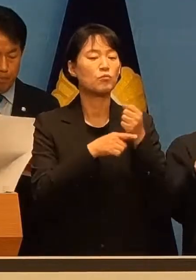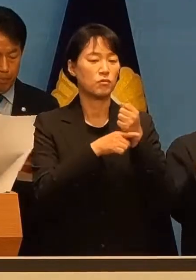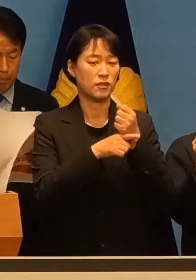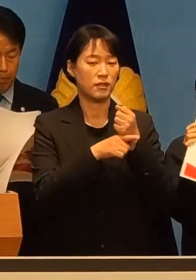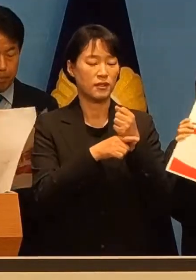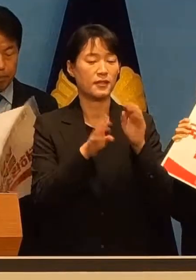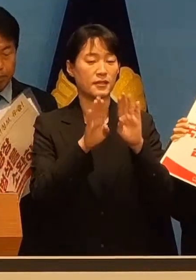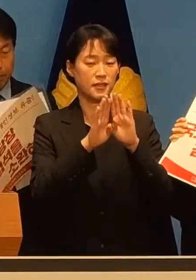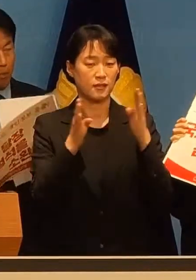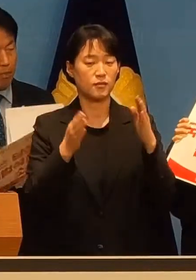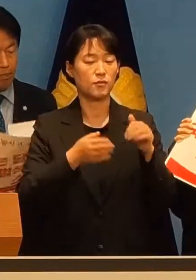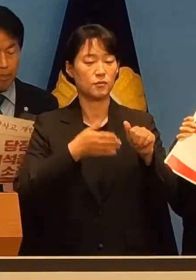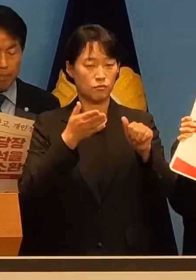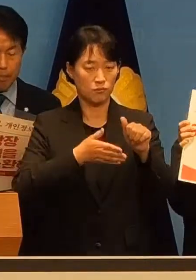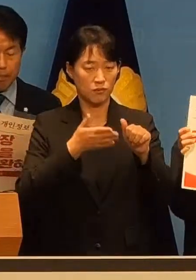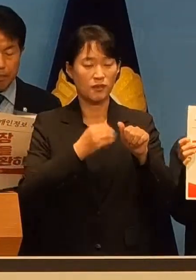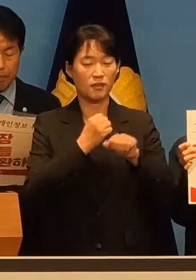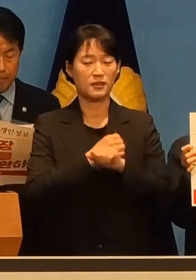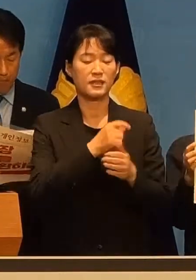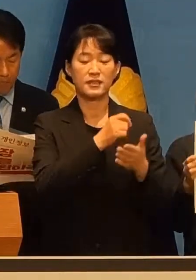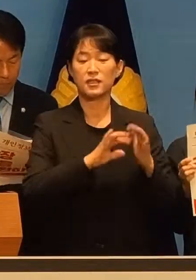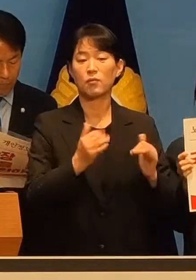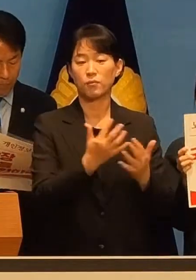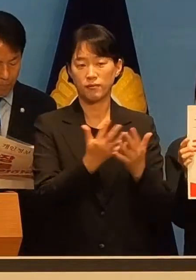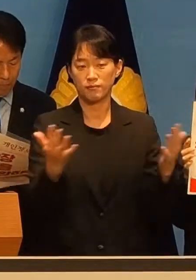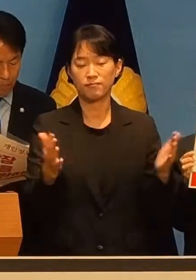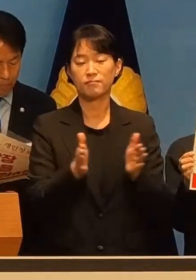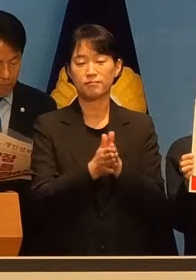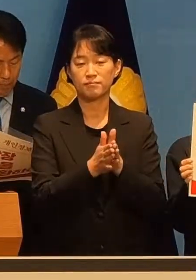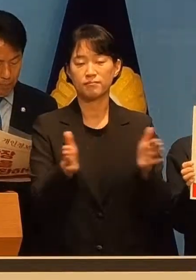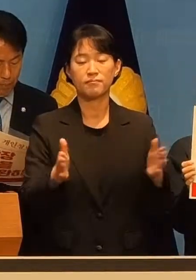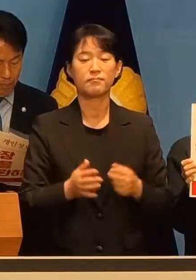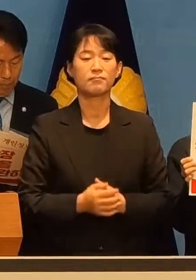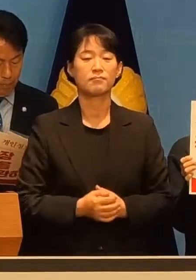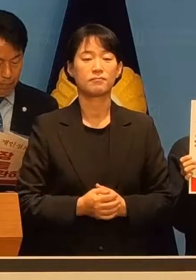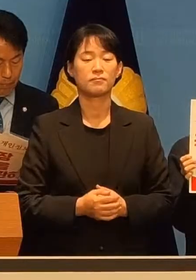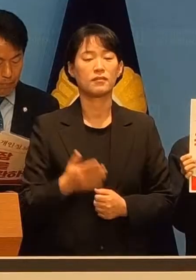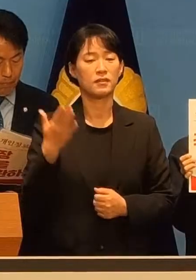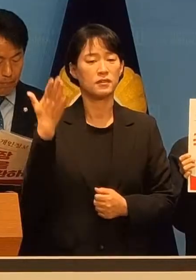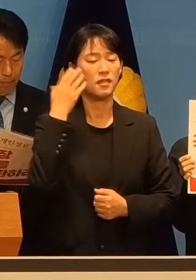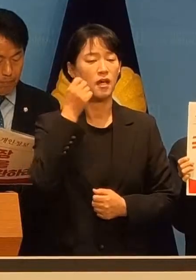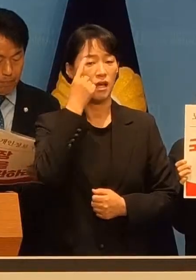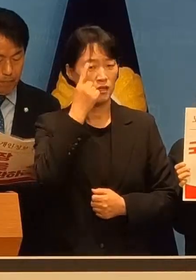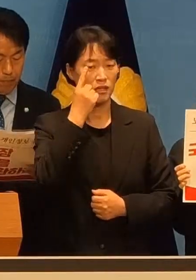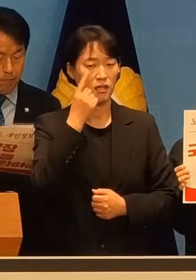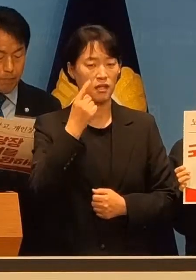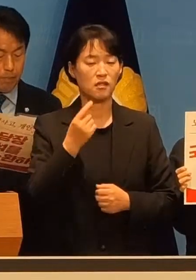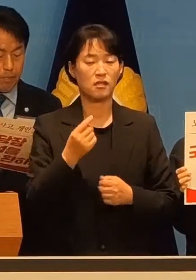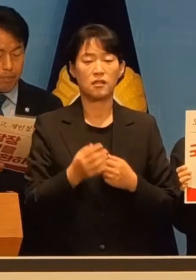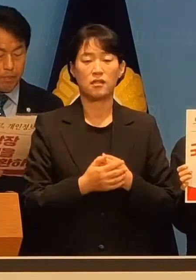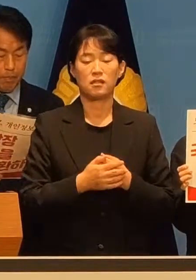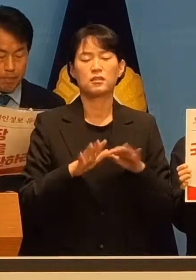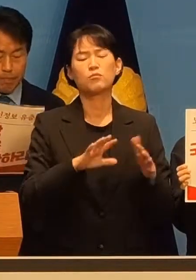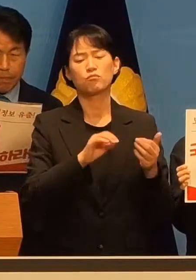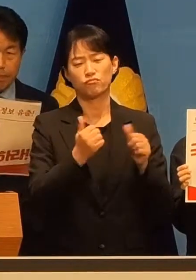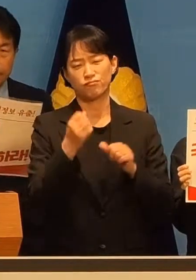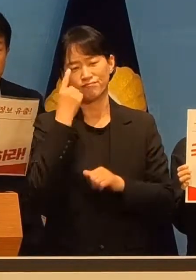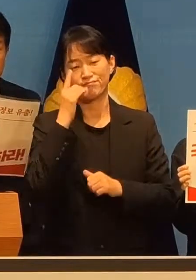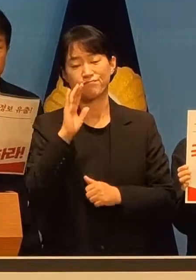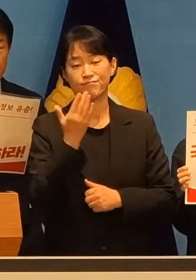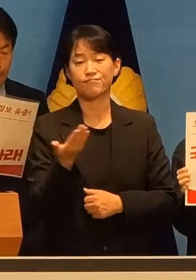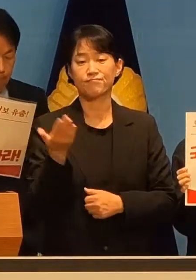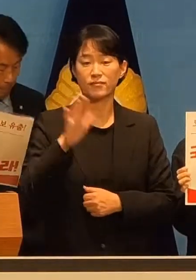기자회견을 시작하도록 하겠습니다. 먼저 지난 한 달, 돌아가신 지 한 달이 됐는데